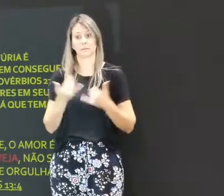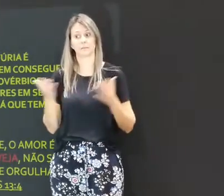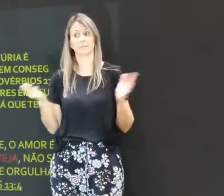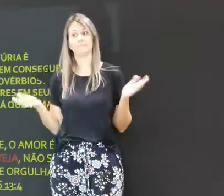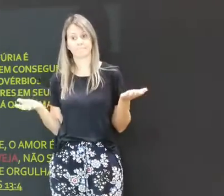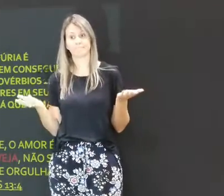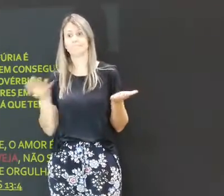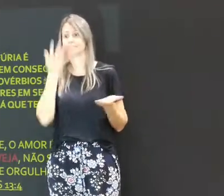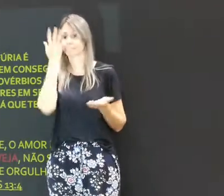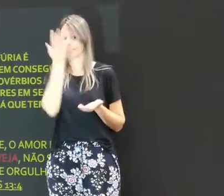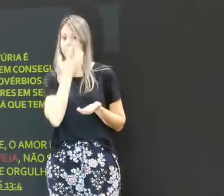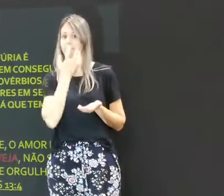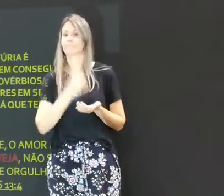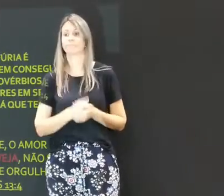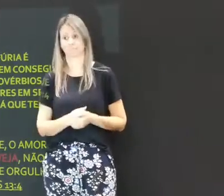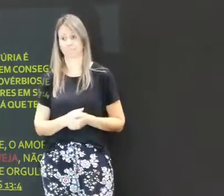é brincadeira, não. Isso é muito sério.